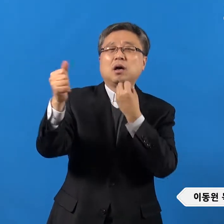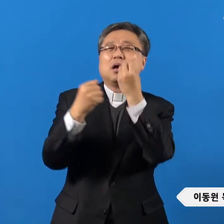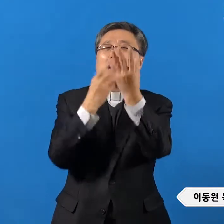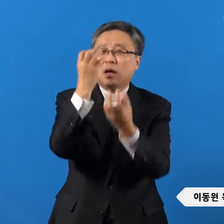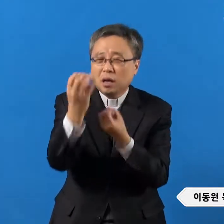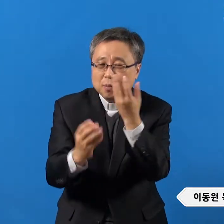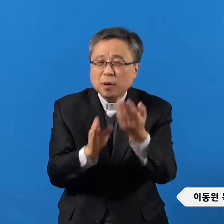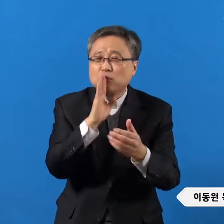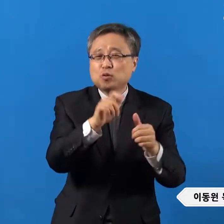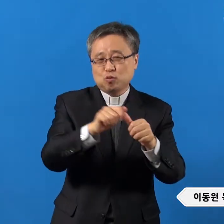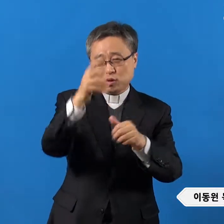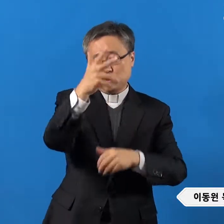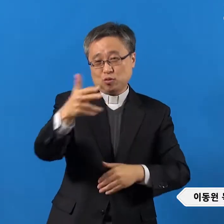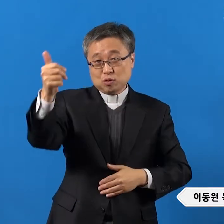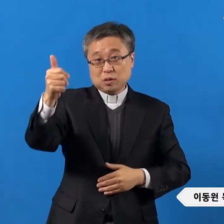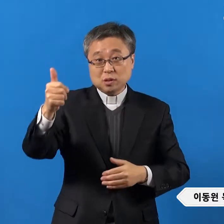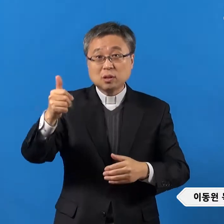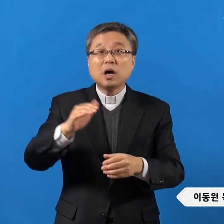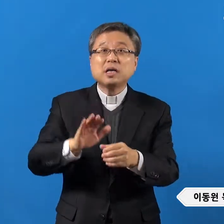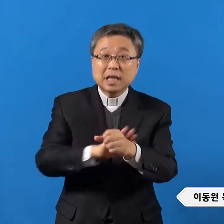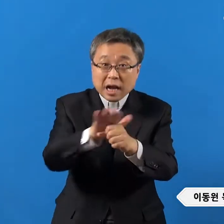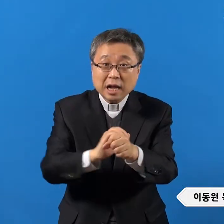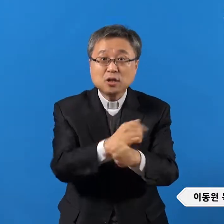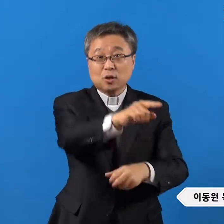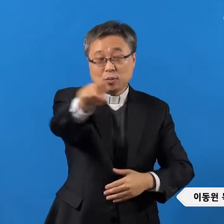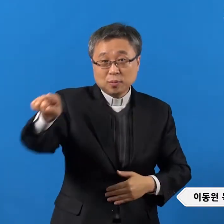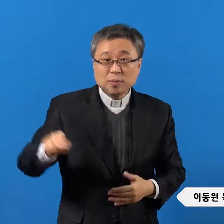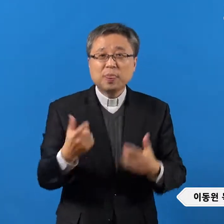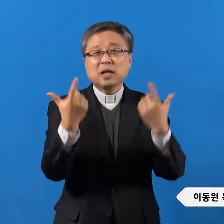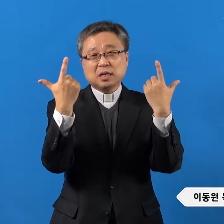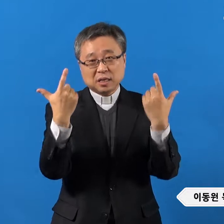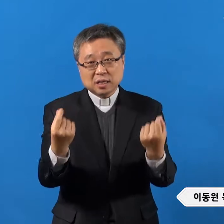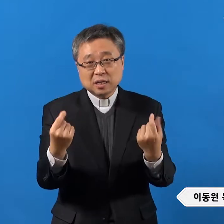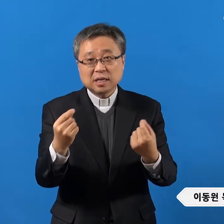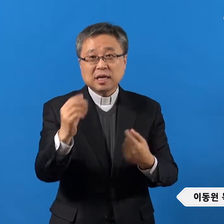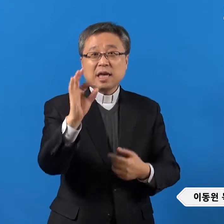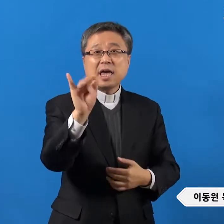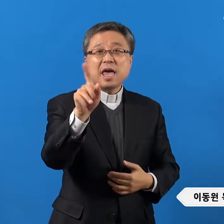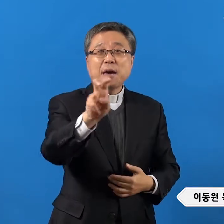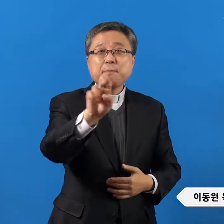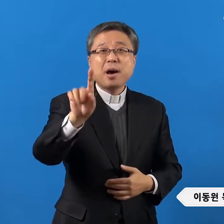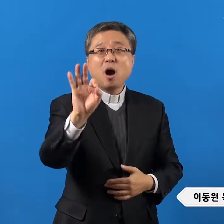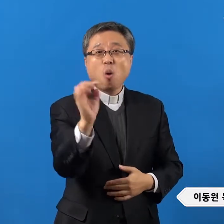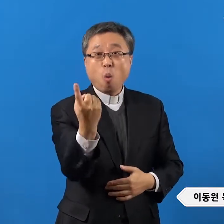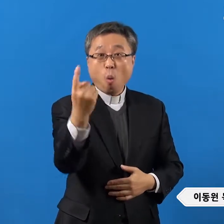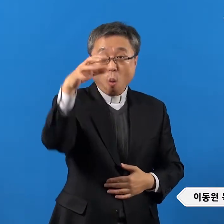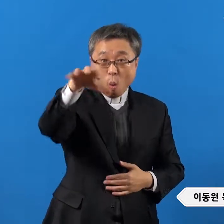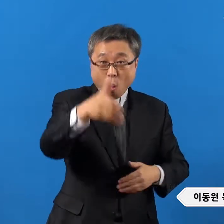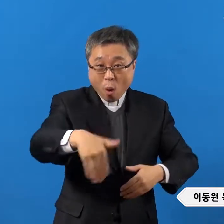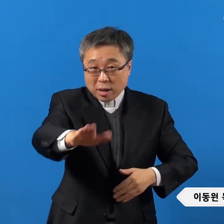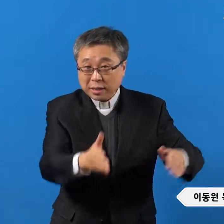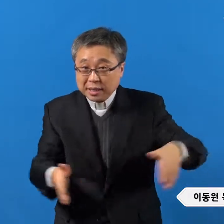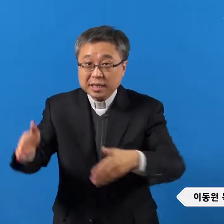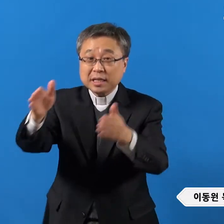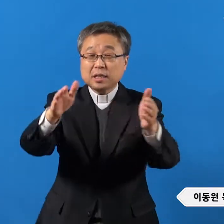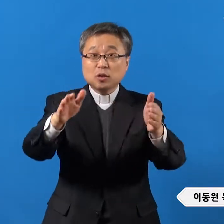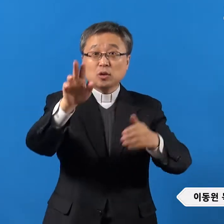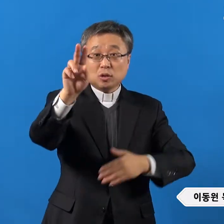구세주이시네. 사랑하는 여러분, 그렇습니다. 이 엠마오 길의 두 제자가 그분을 만난 자리는 예배당이